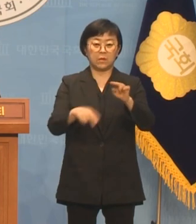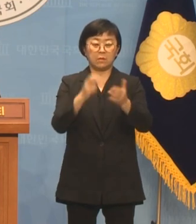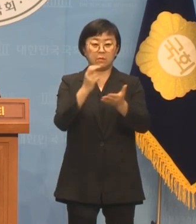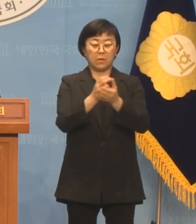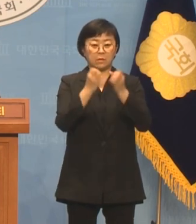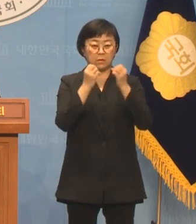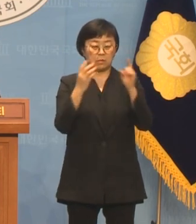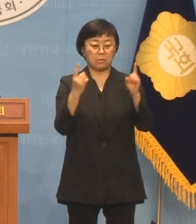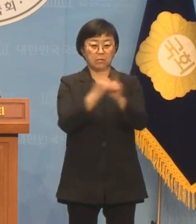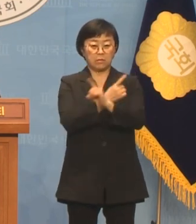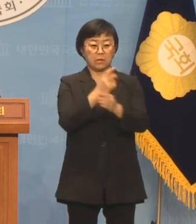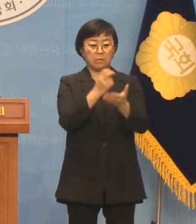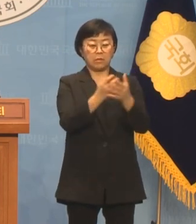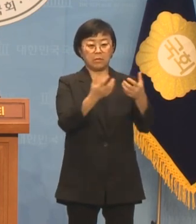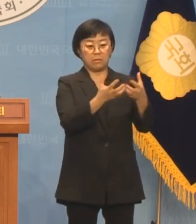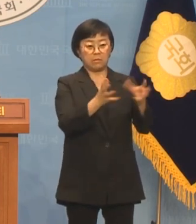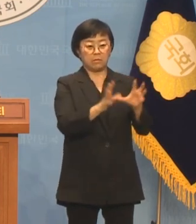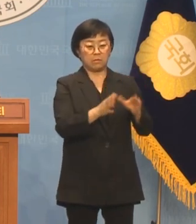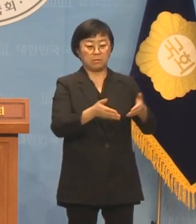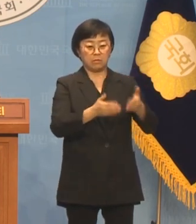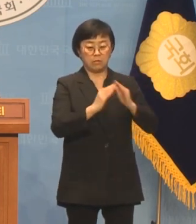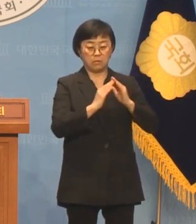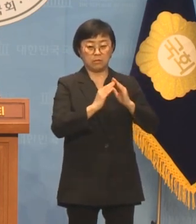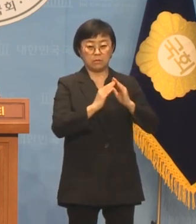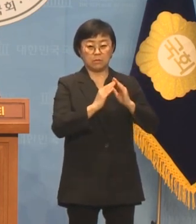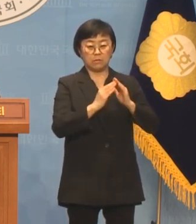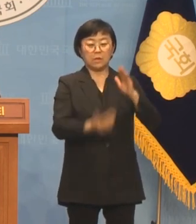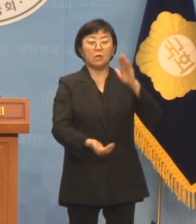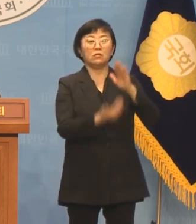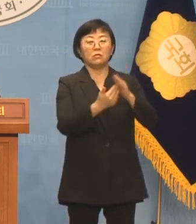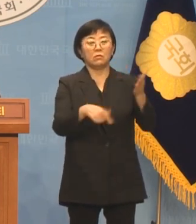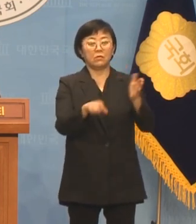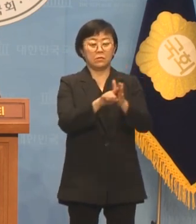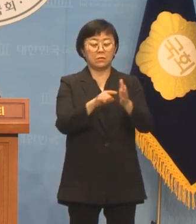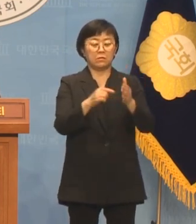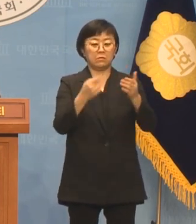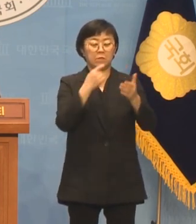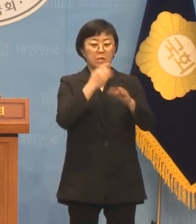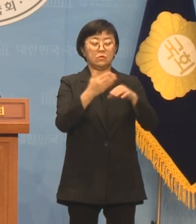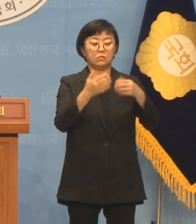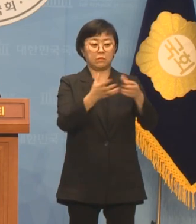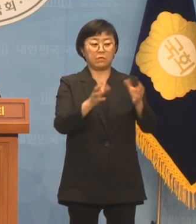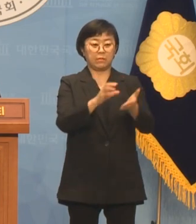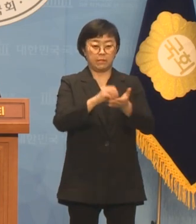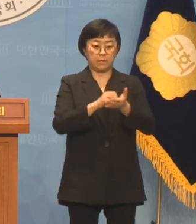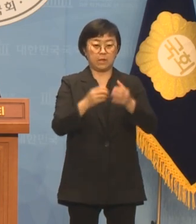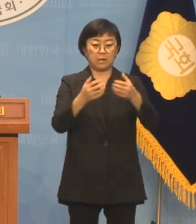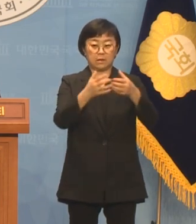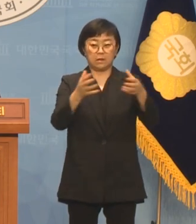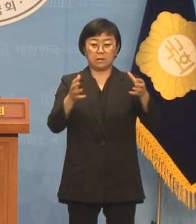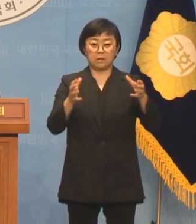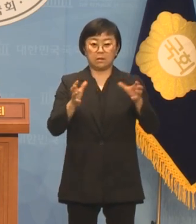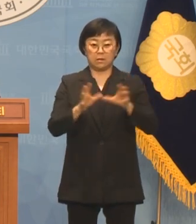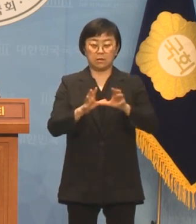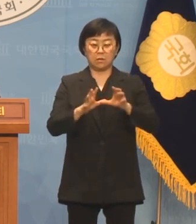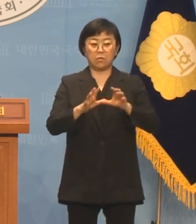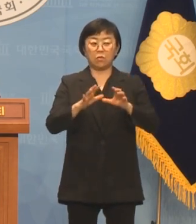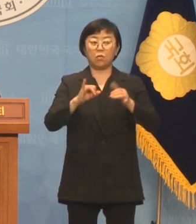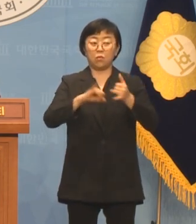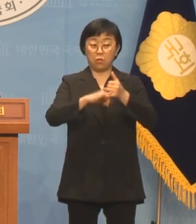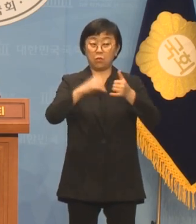사법개혁을 입법부에서 이루고자 민주당에 입당했습니다. 그리고 당의 절실한 요청을